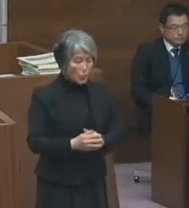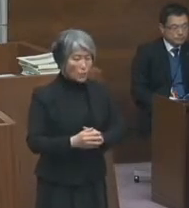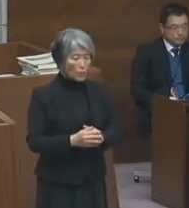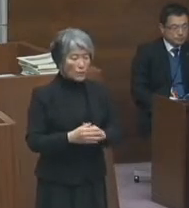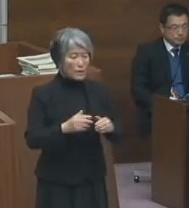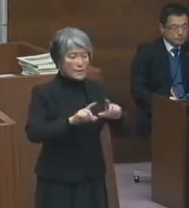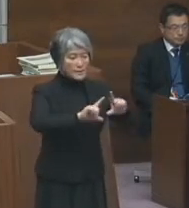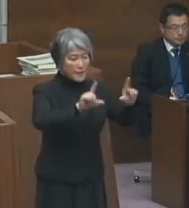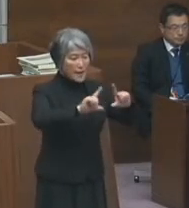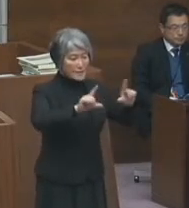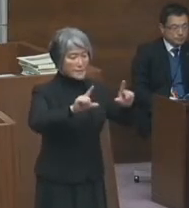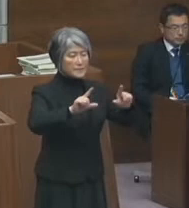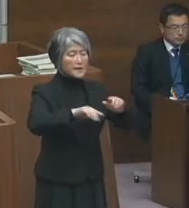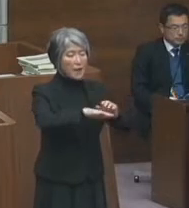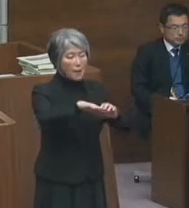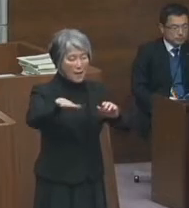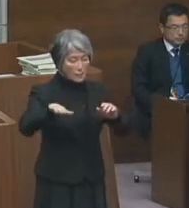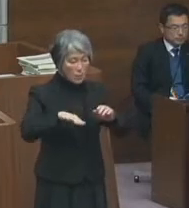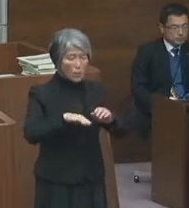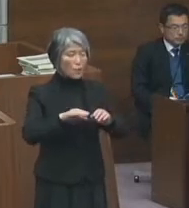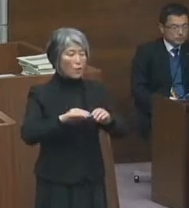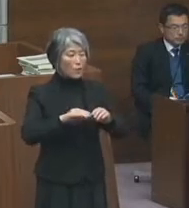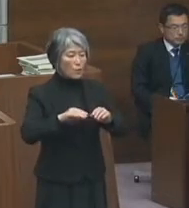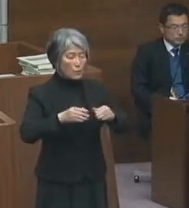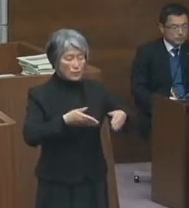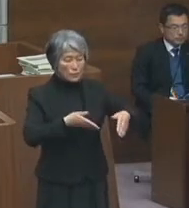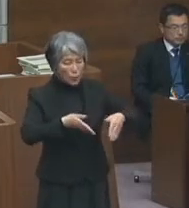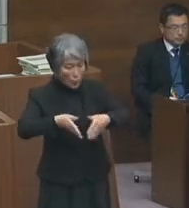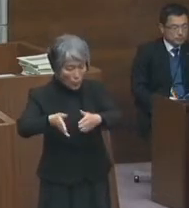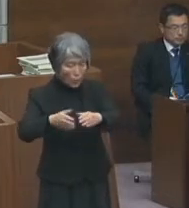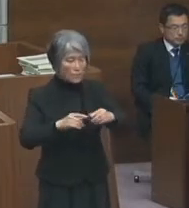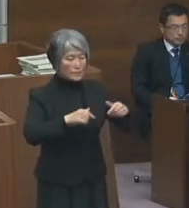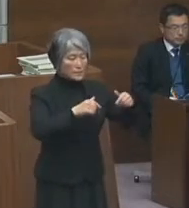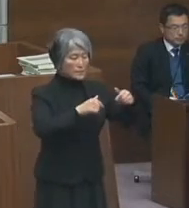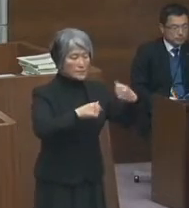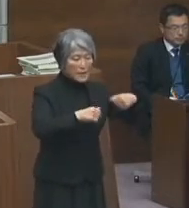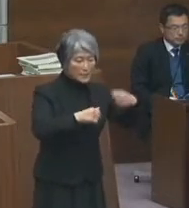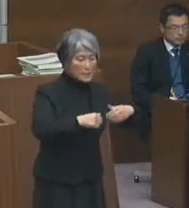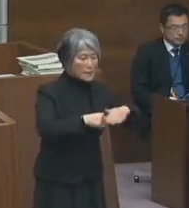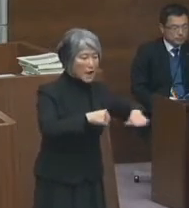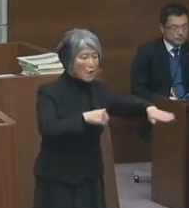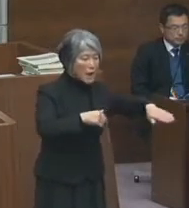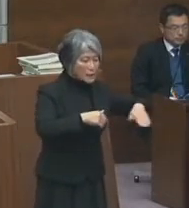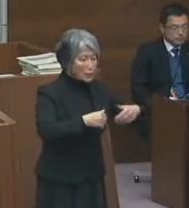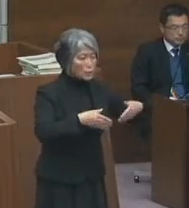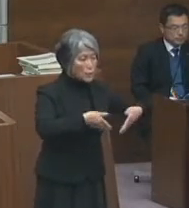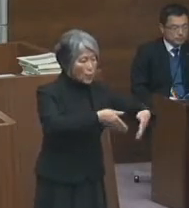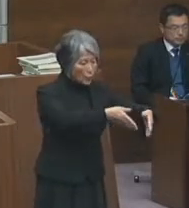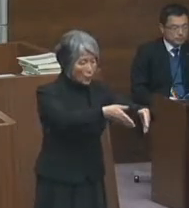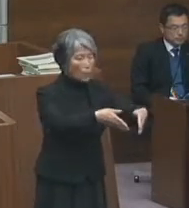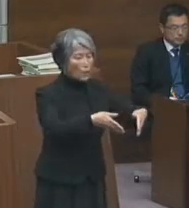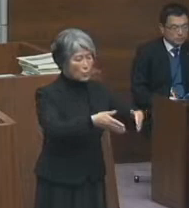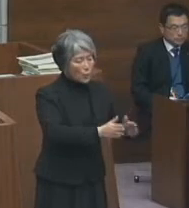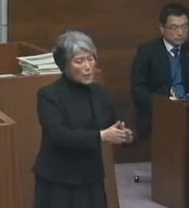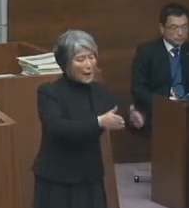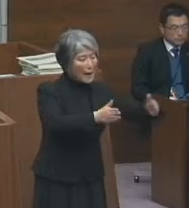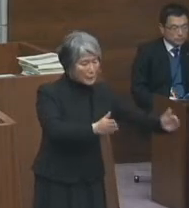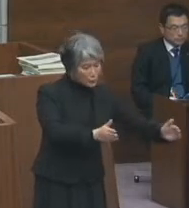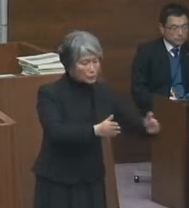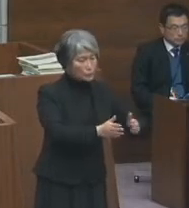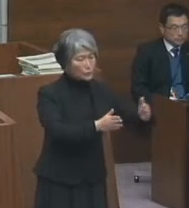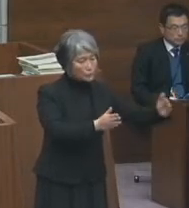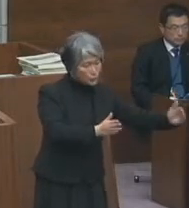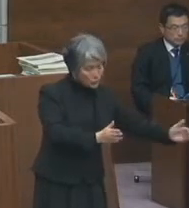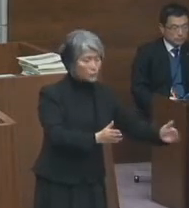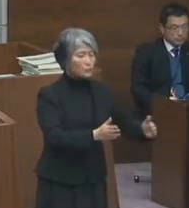56号線や南側の438号線におきまして、歩道整備を含めた道路拡幅等の工事が